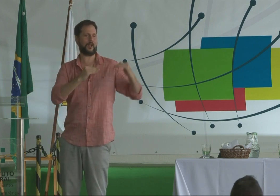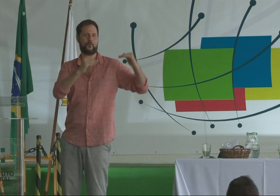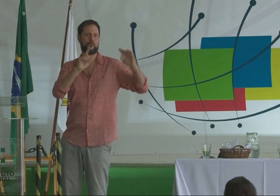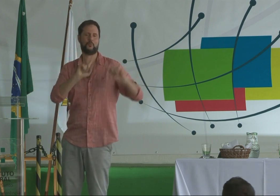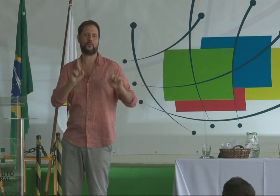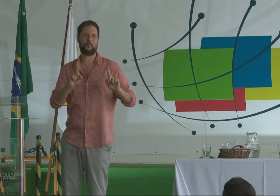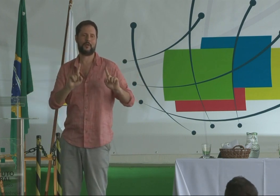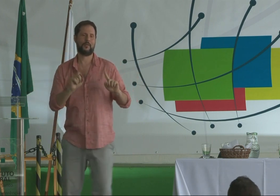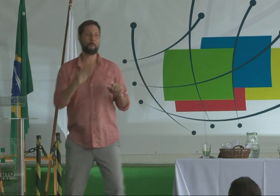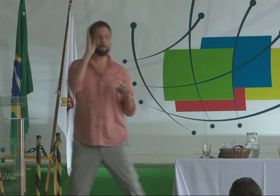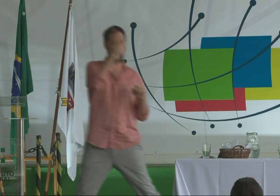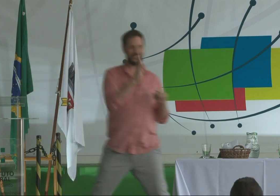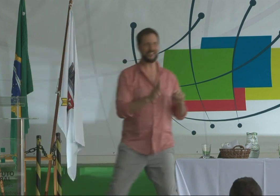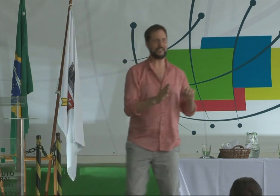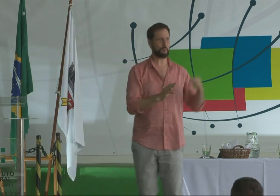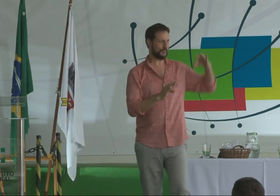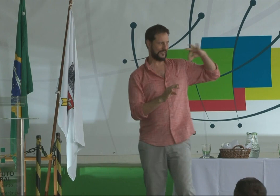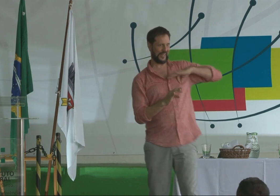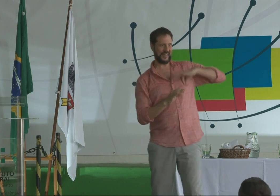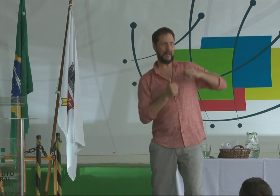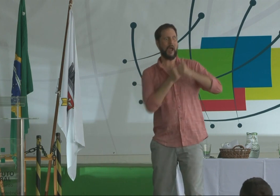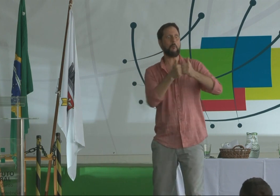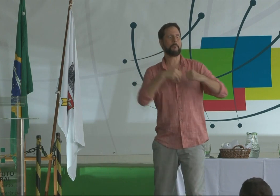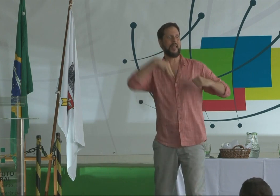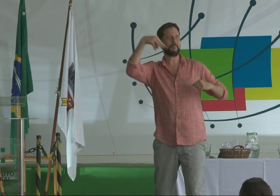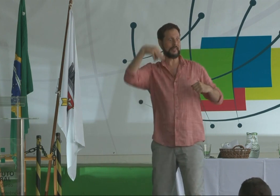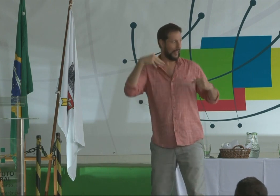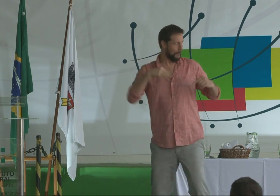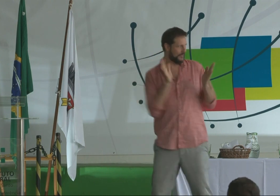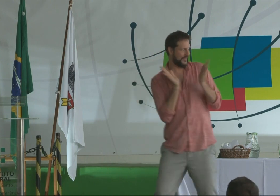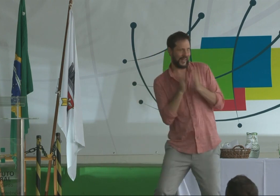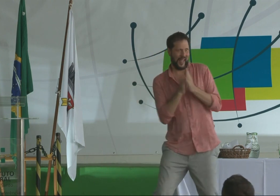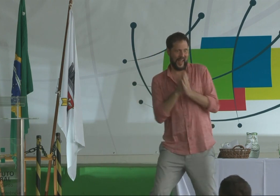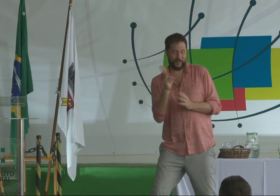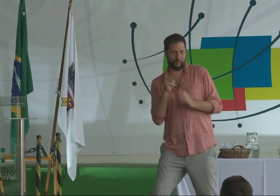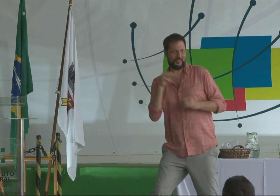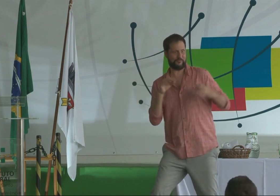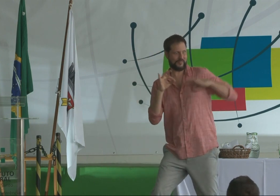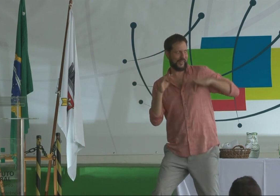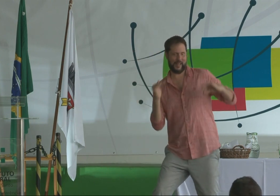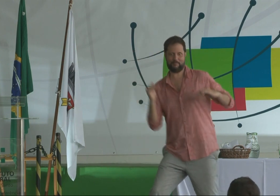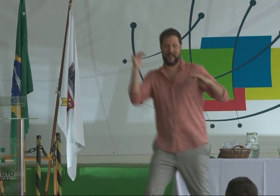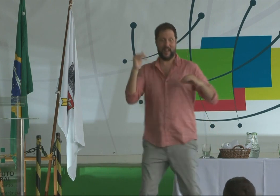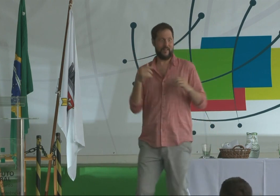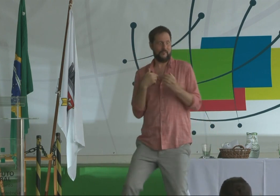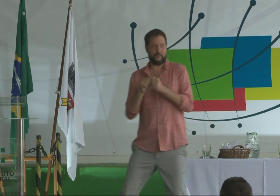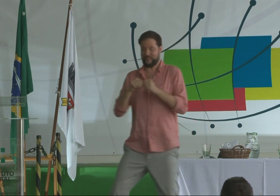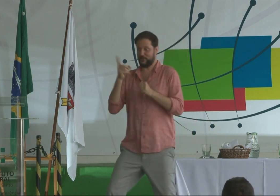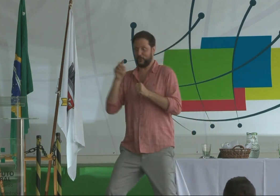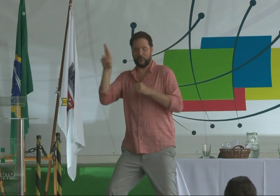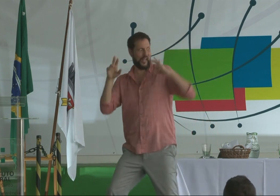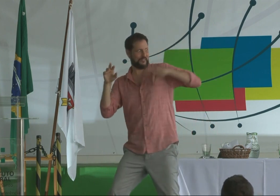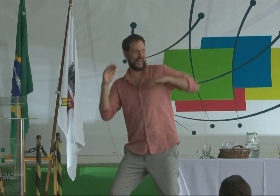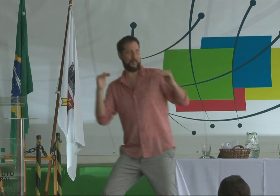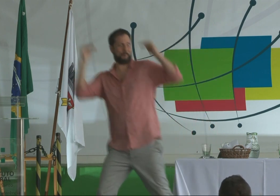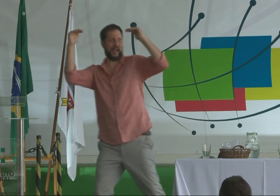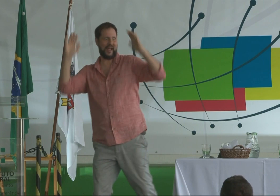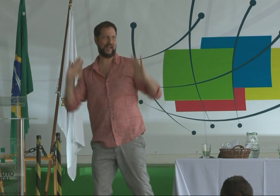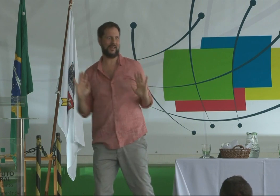não acompanha a evolução. No Brasil, sim. Mestrado, ganha mais. Apolo. Estudado, ganha mais. Doutorado, ganha mais. Então, tem essa